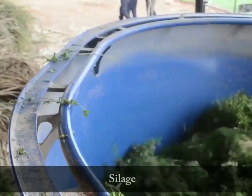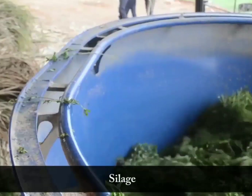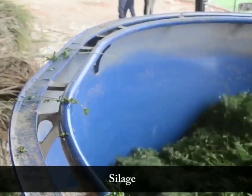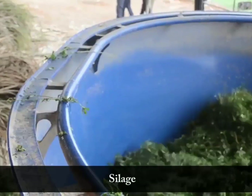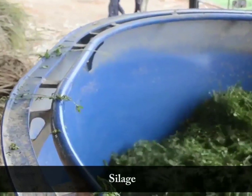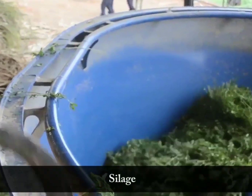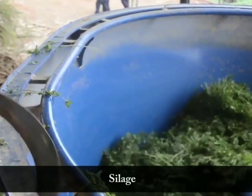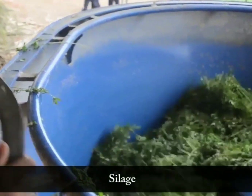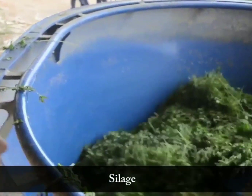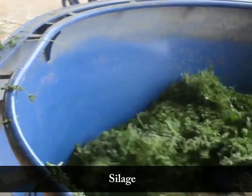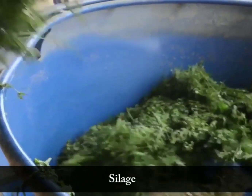साइलेज।